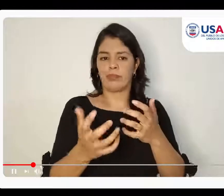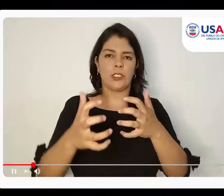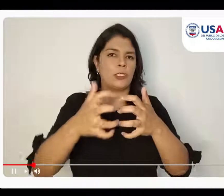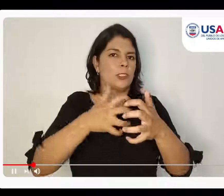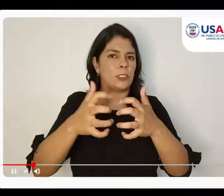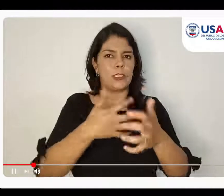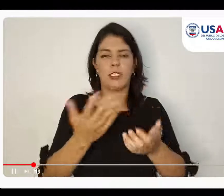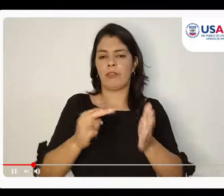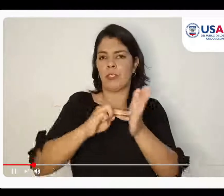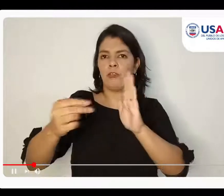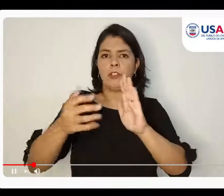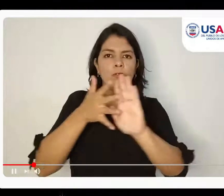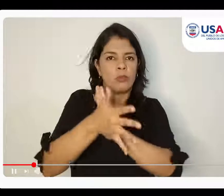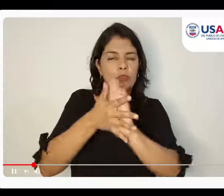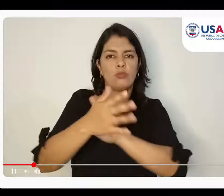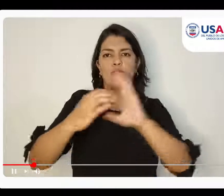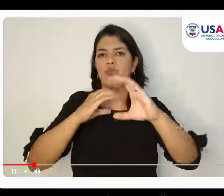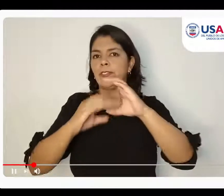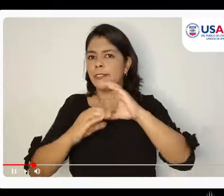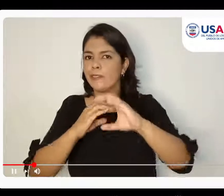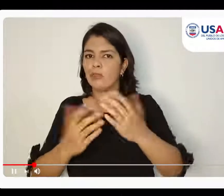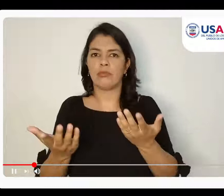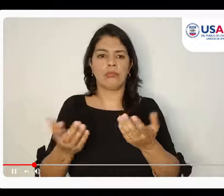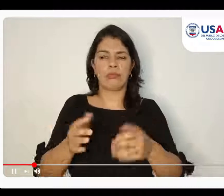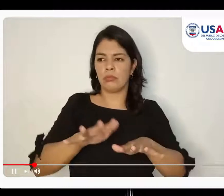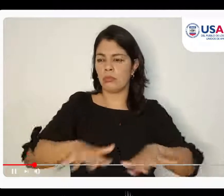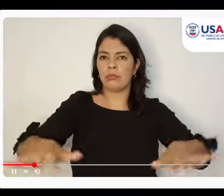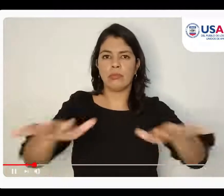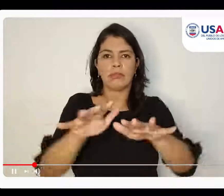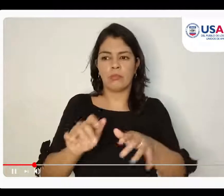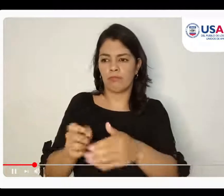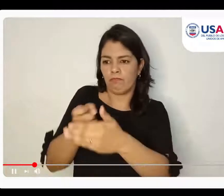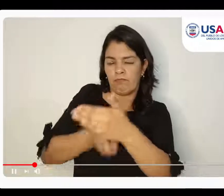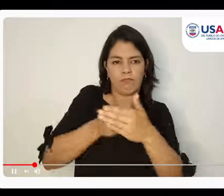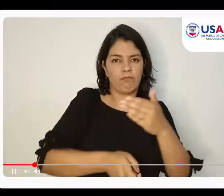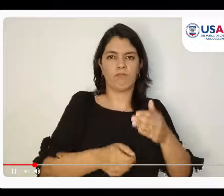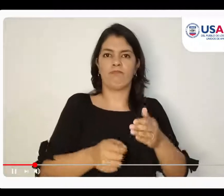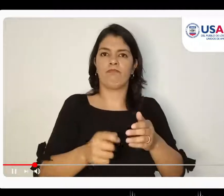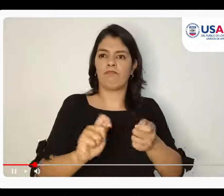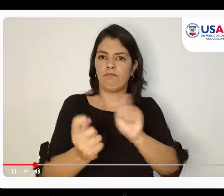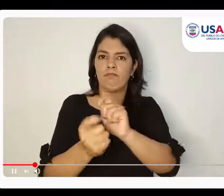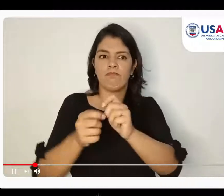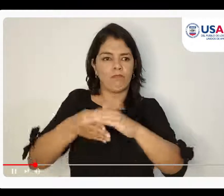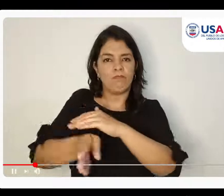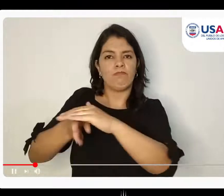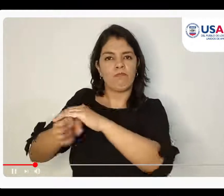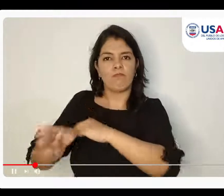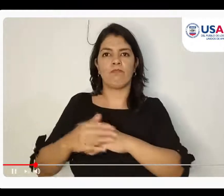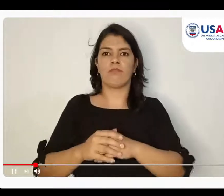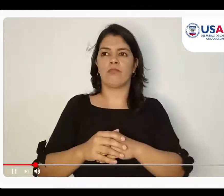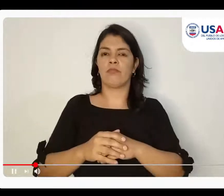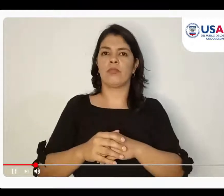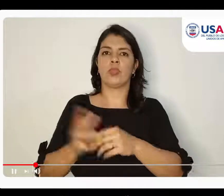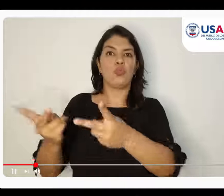de información, de comunicaciones, el desarrollo del espacio público, lugares abiertos al público y servicios